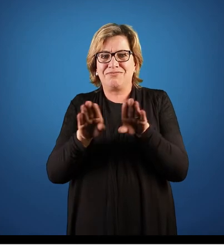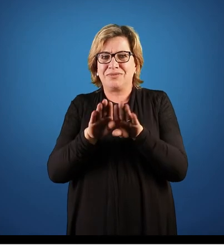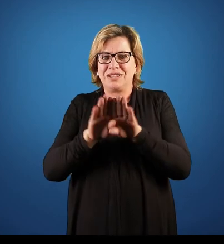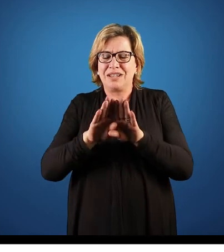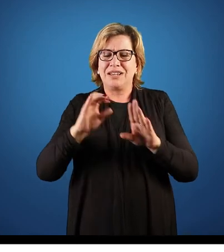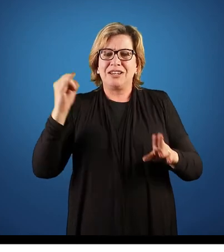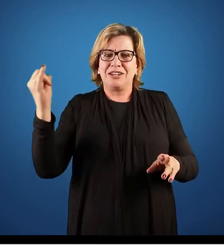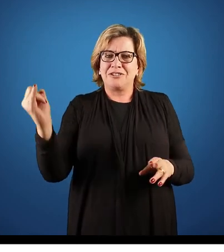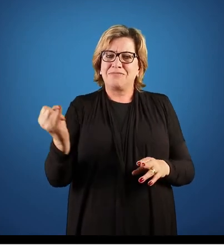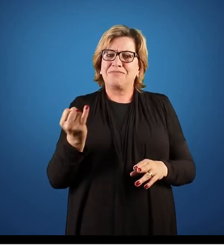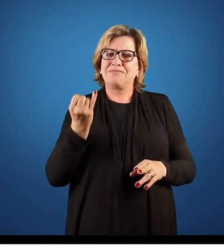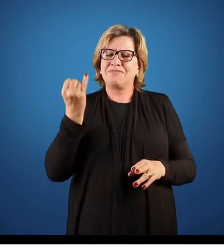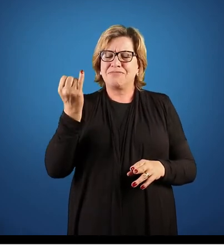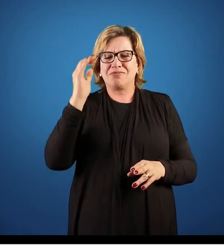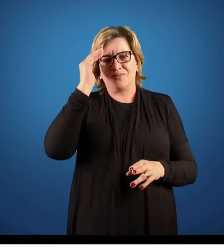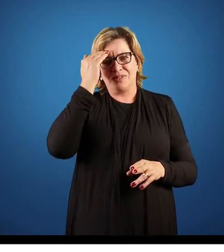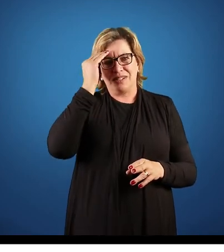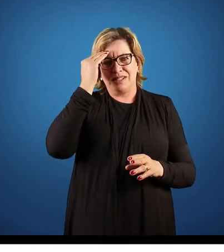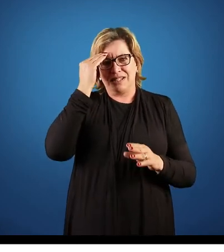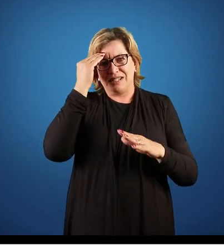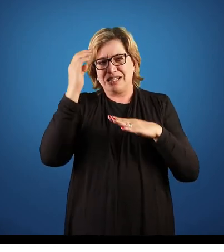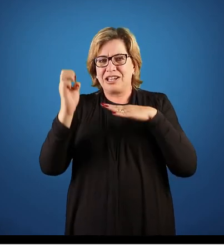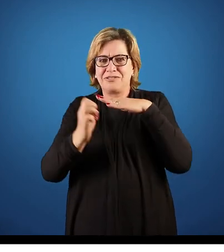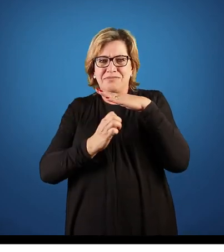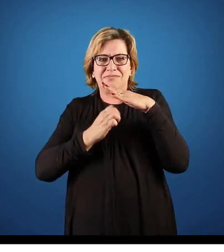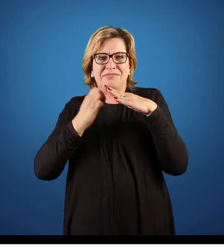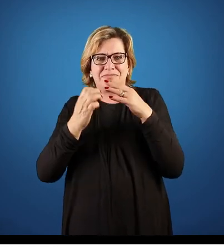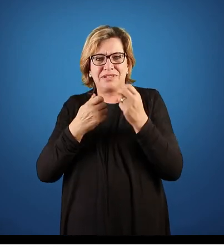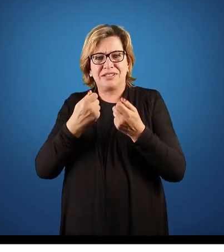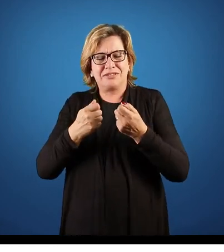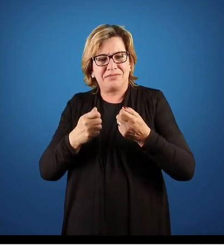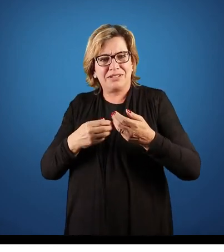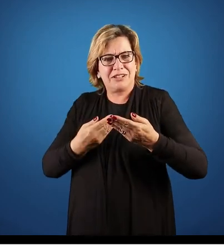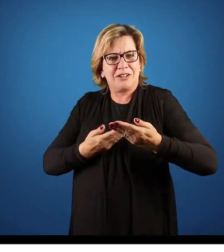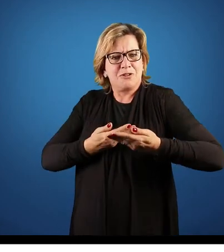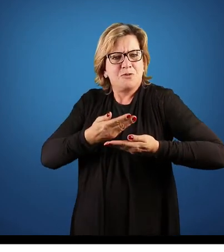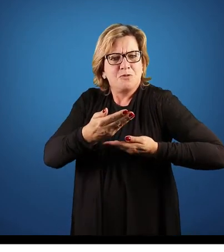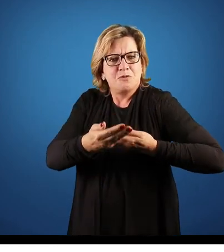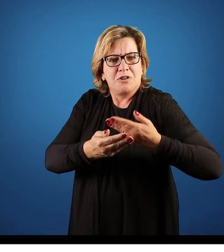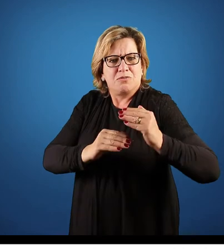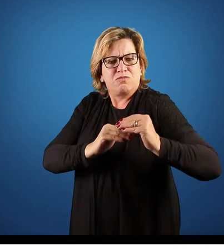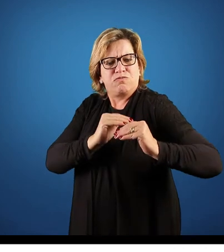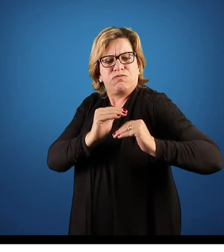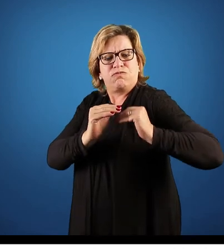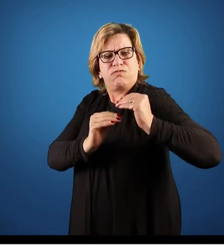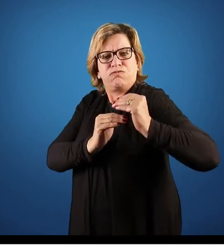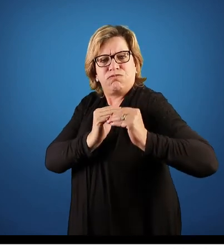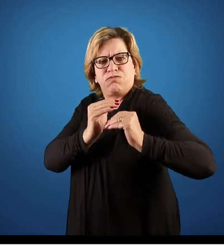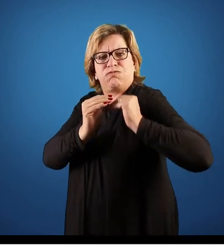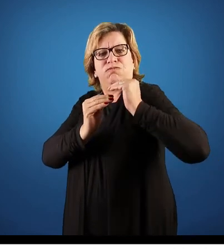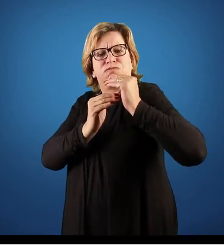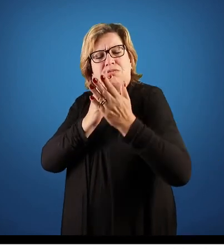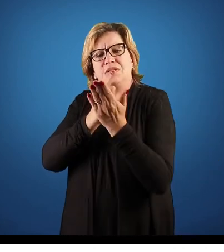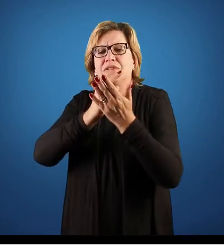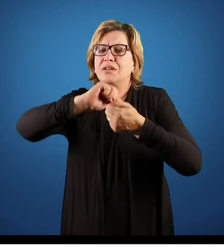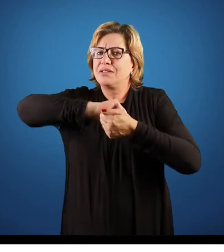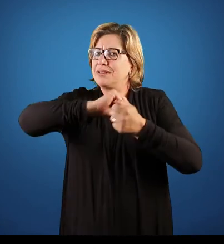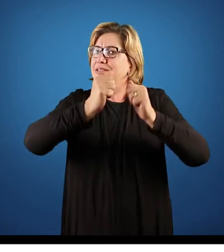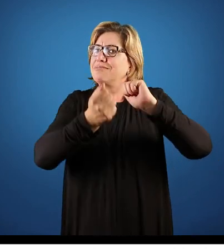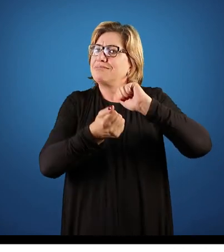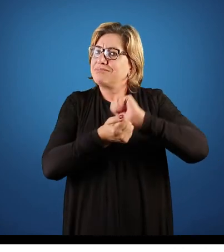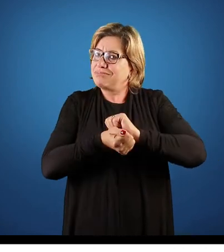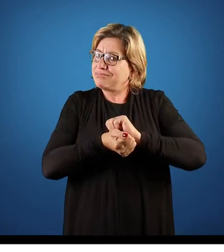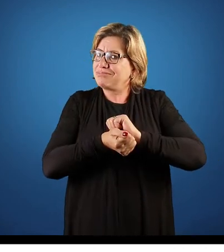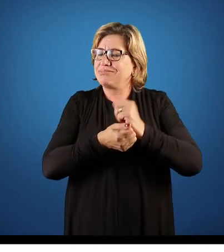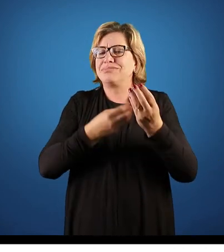entendermos que a organização ela é um ser que tem que está em constante evolução e se adaptando ao ambiente como foi